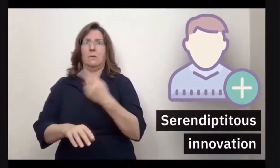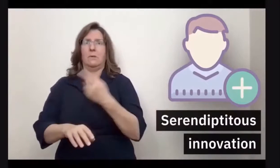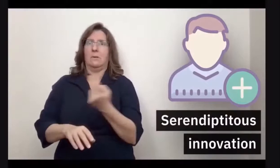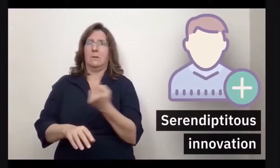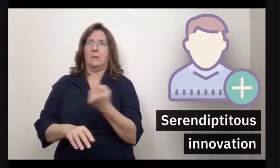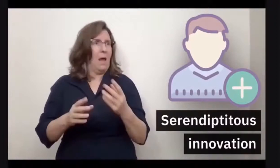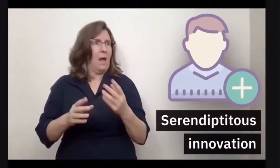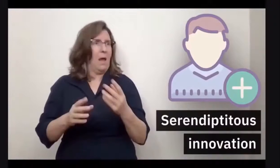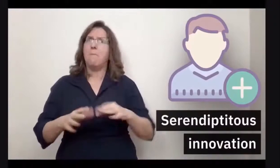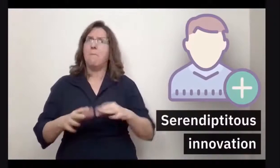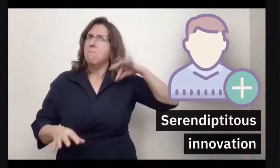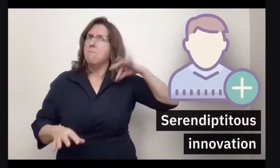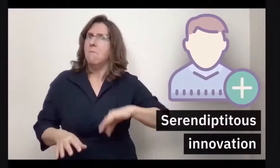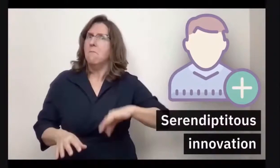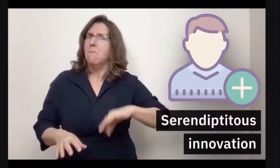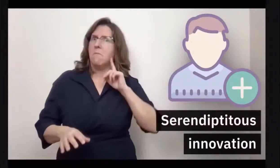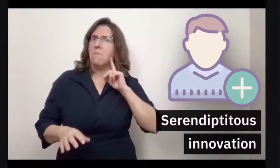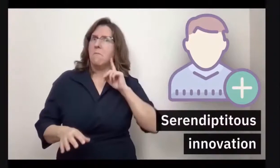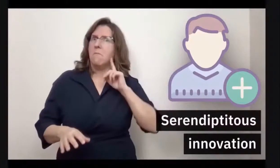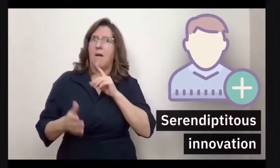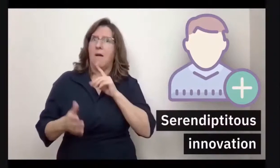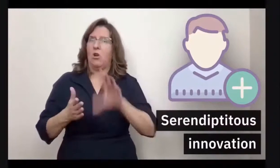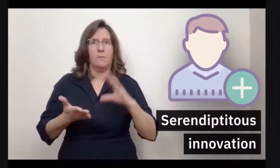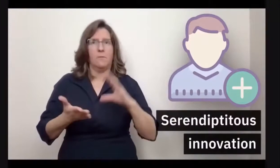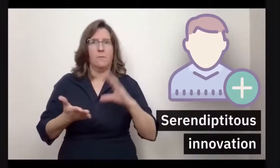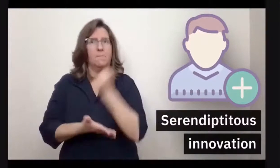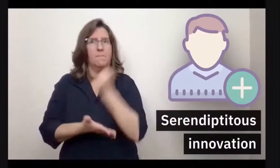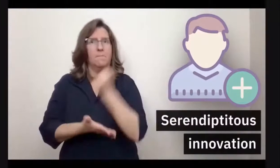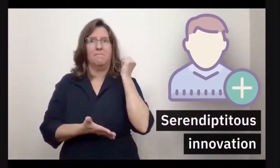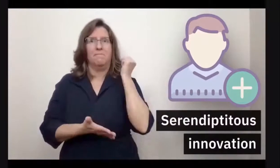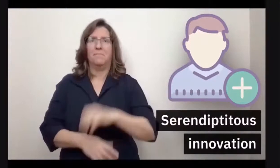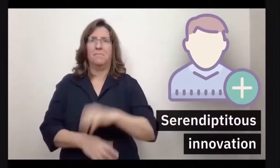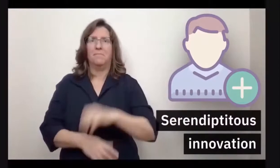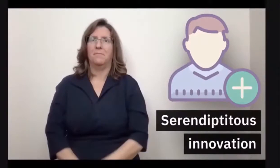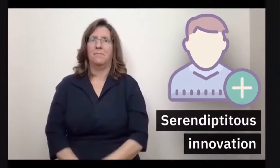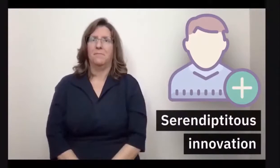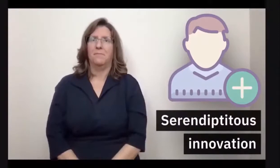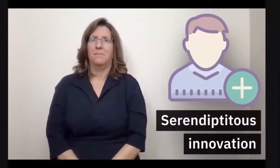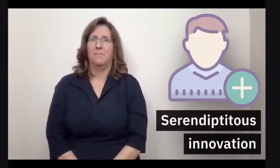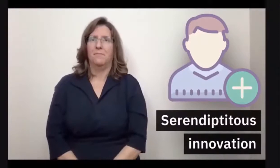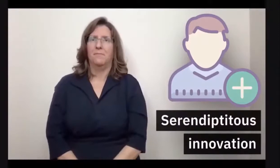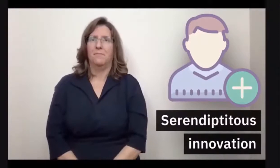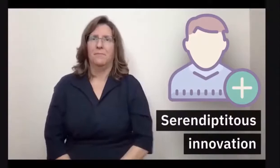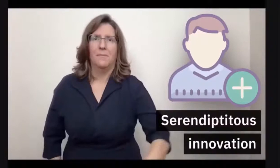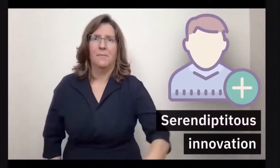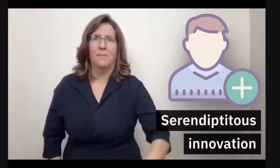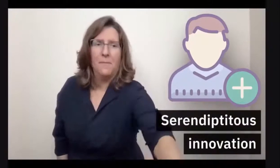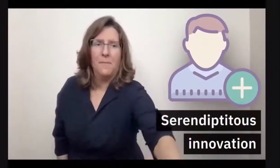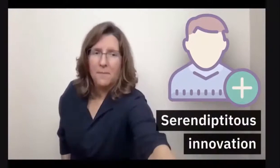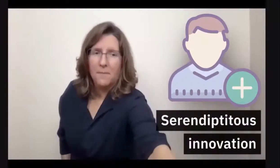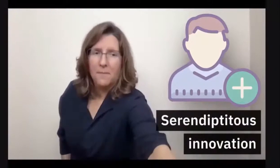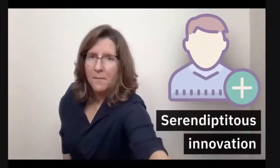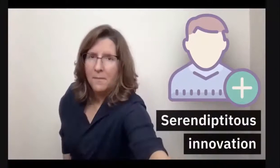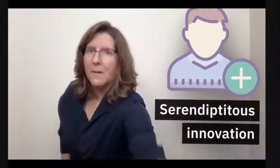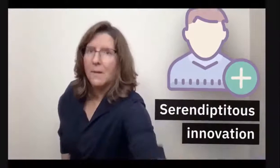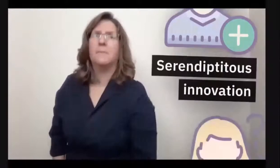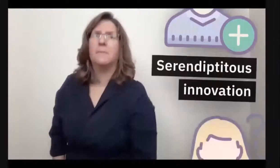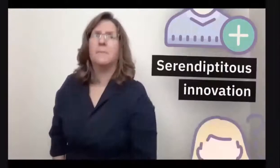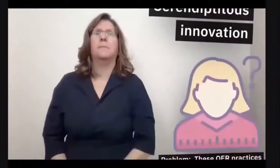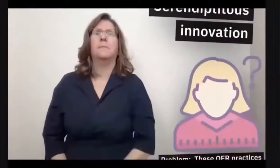Un problema con las prácticas actuales de la educación abierta es que no siempre consideran la adquisición del lenguaje